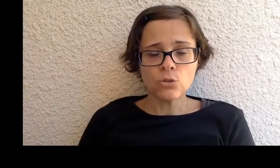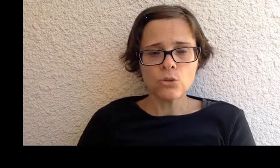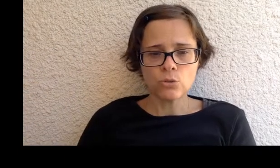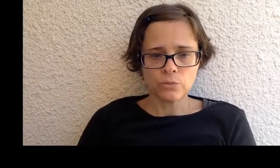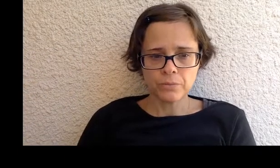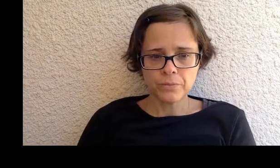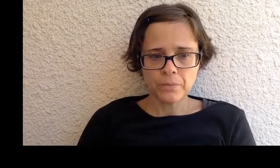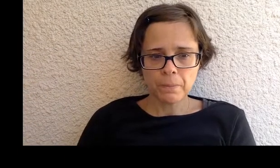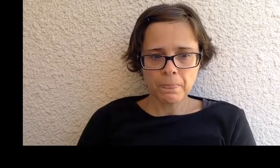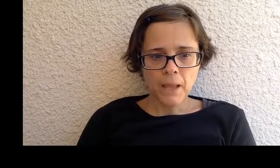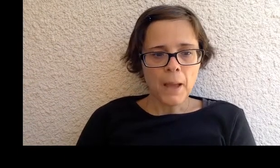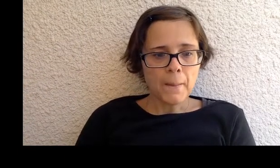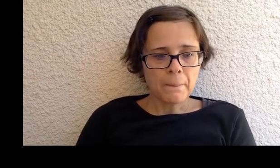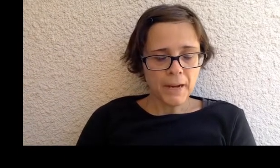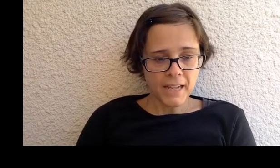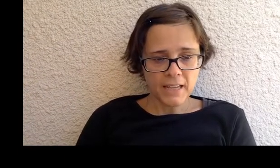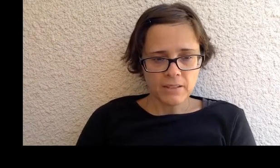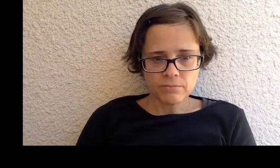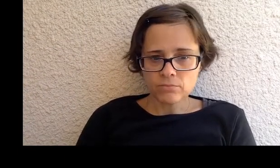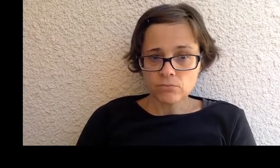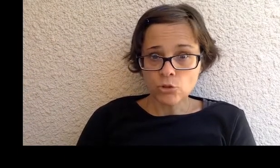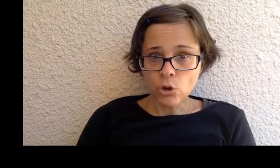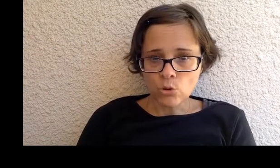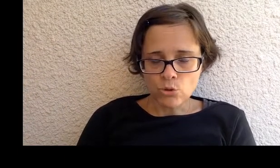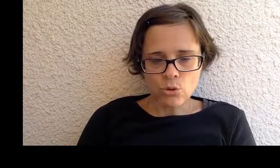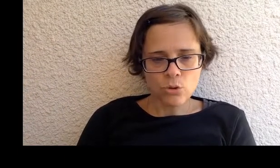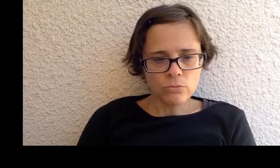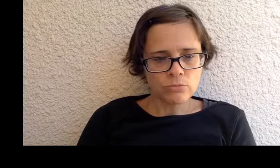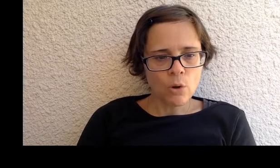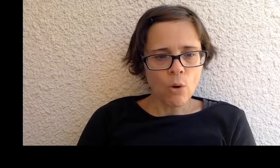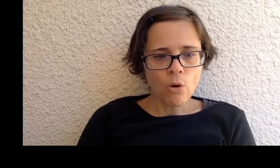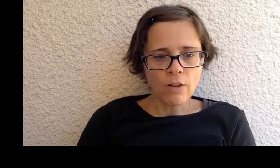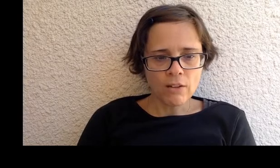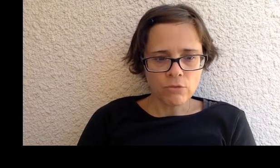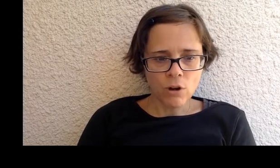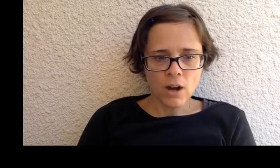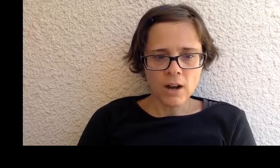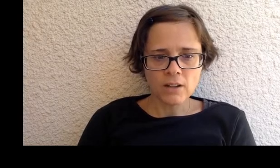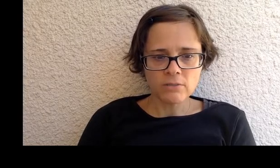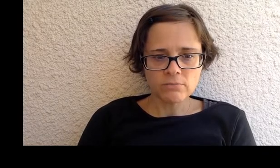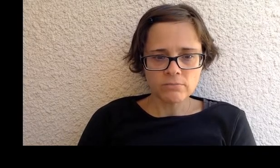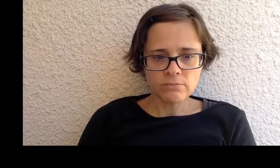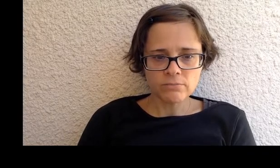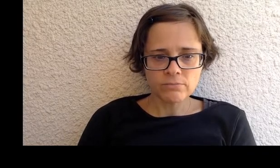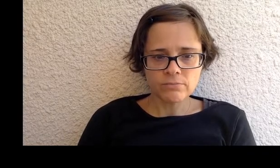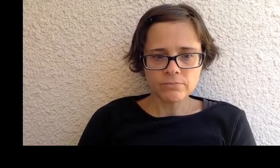liste de noms. Pareil, dans le zoo, on va voir